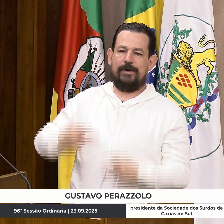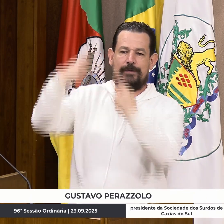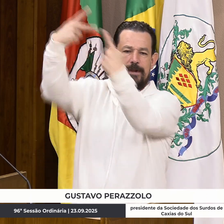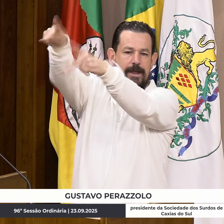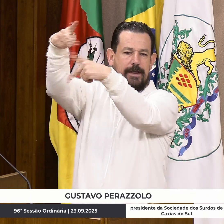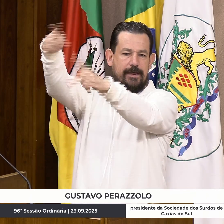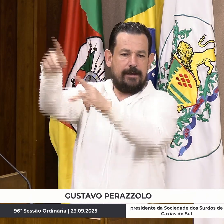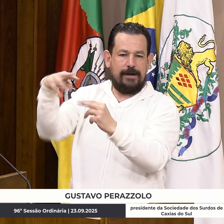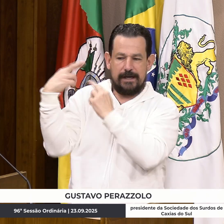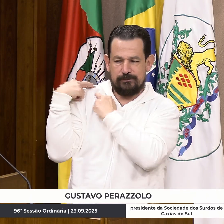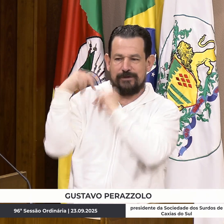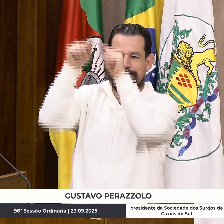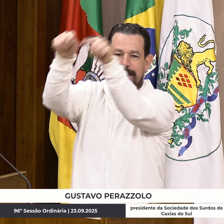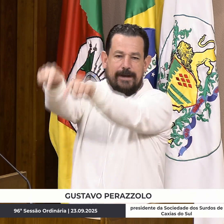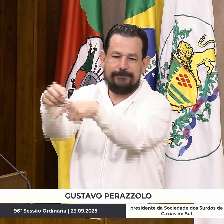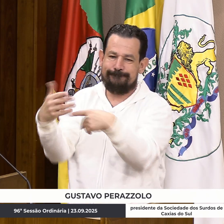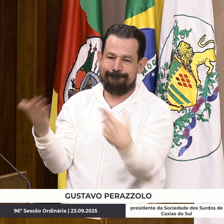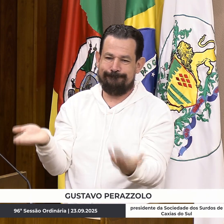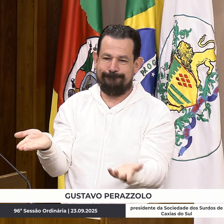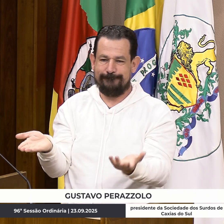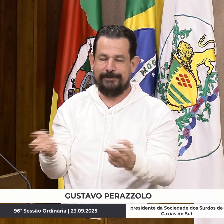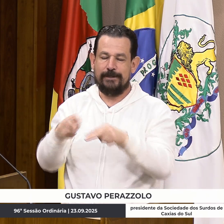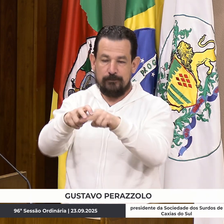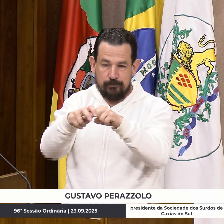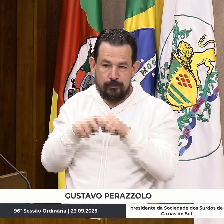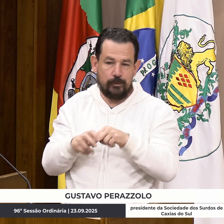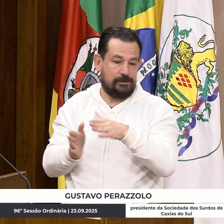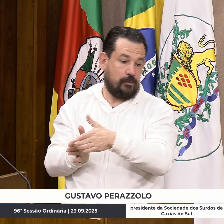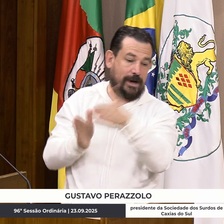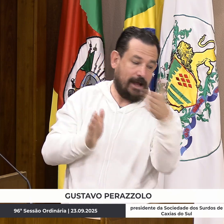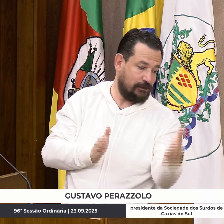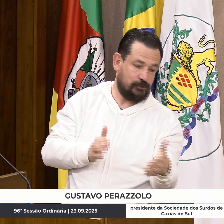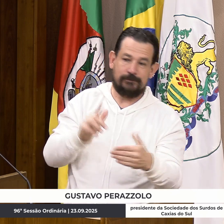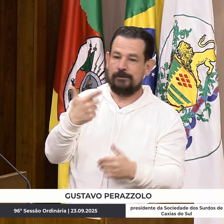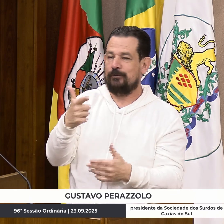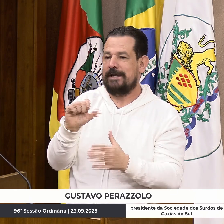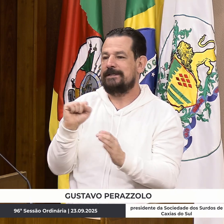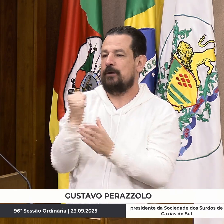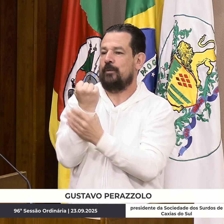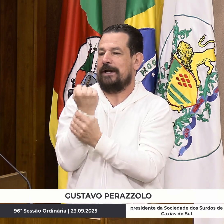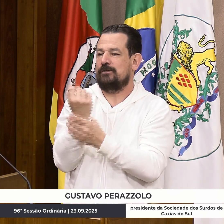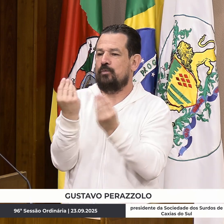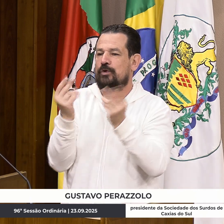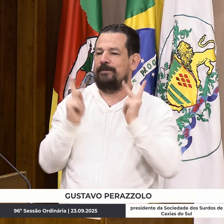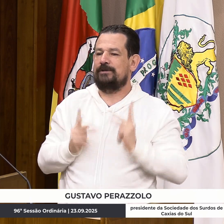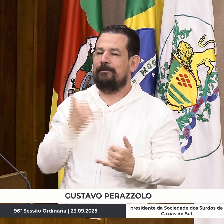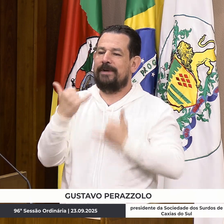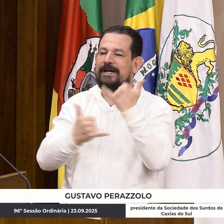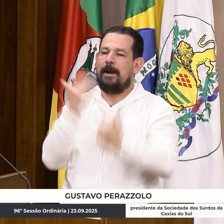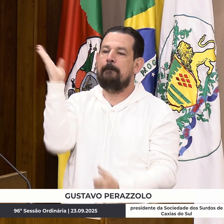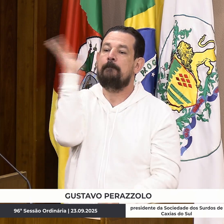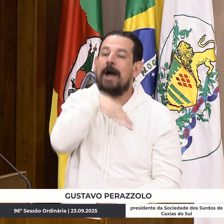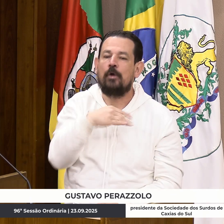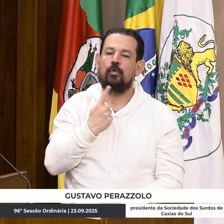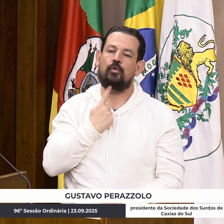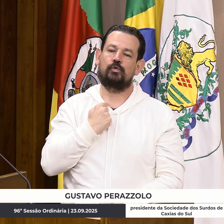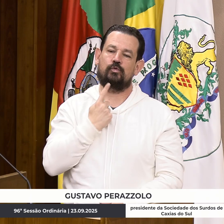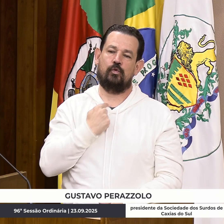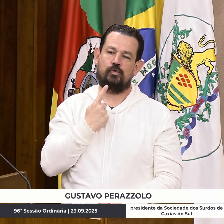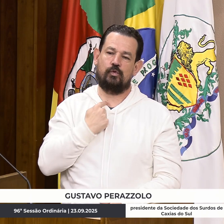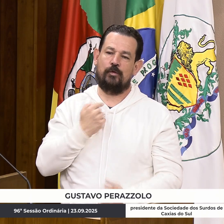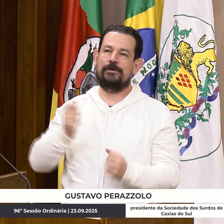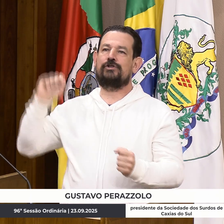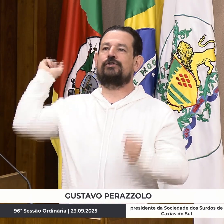alaga, e aí realmente, né, o poder público deve intervir com relação a isso. Então, não temos também